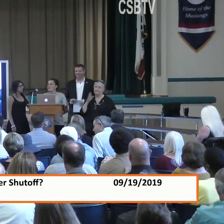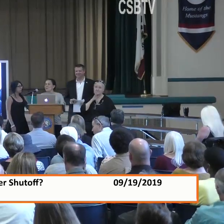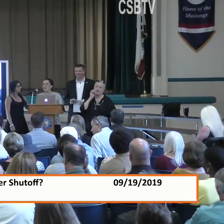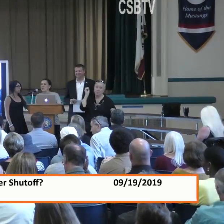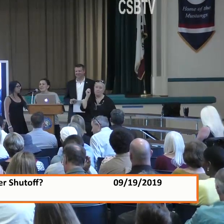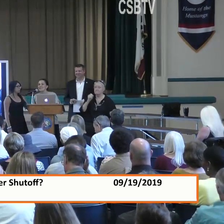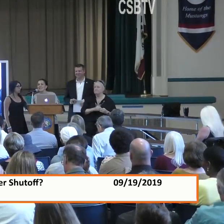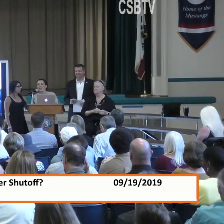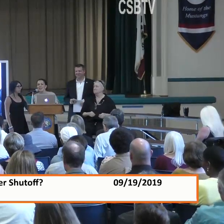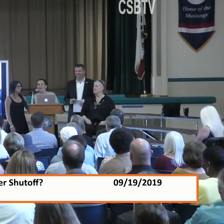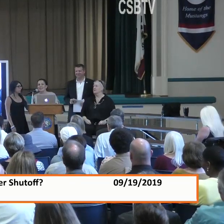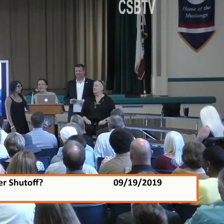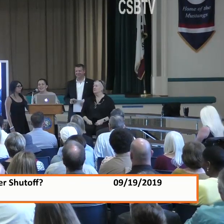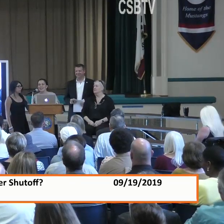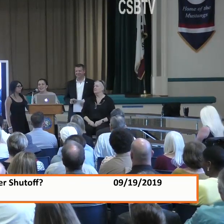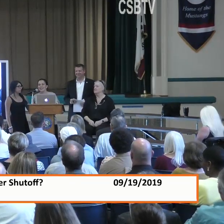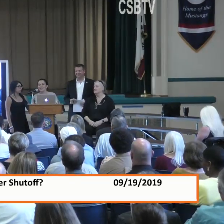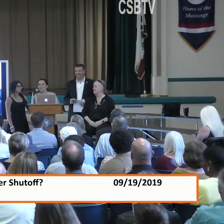Vamos a pedir unas